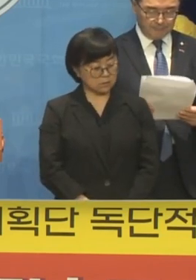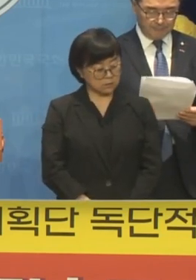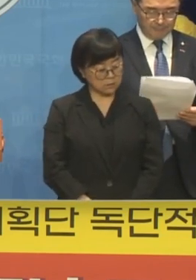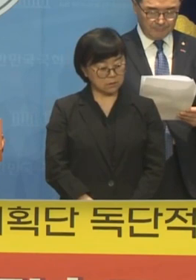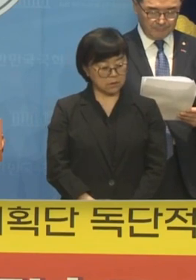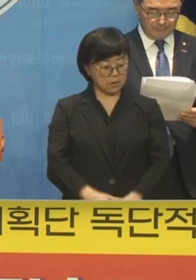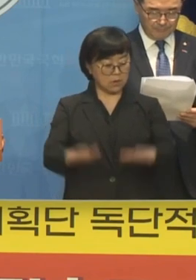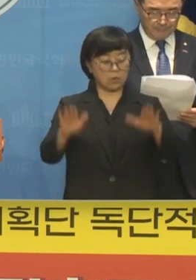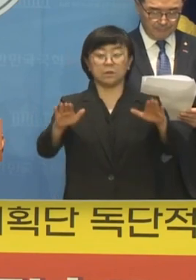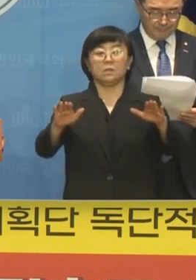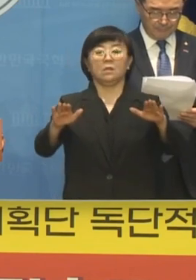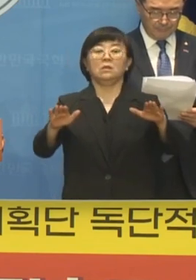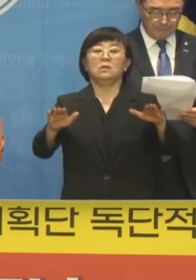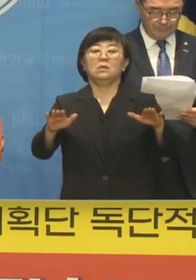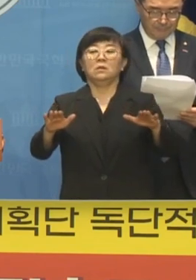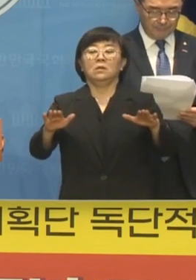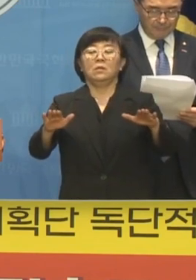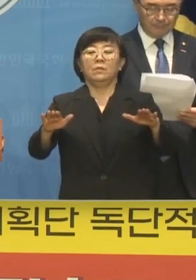오늘